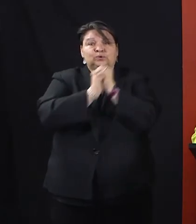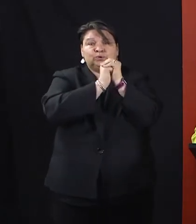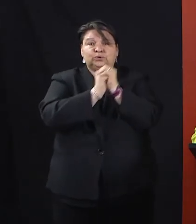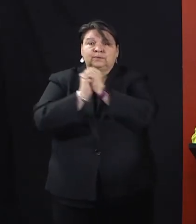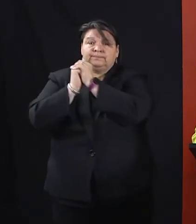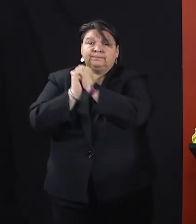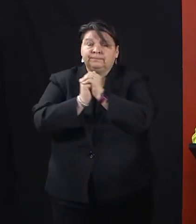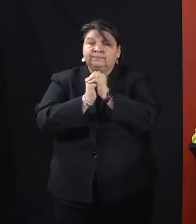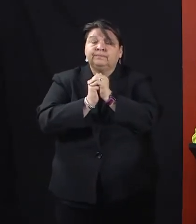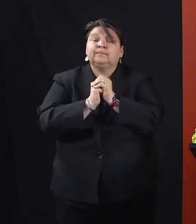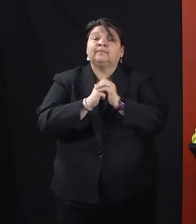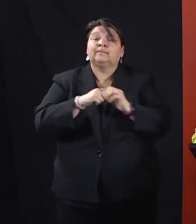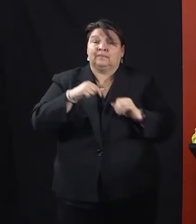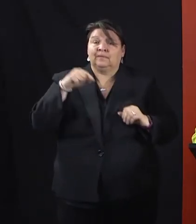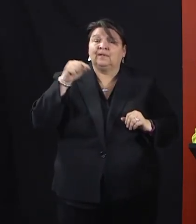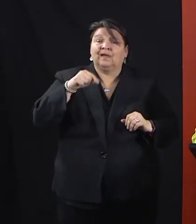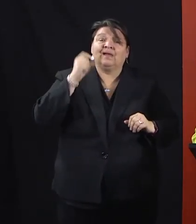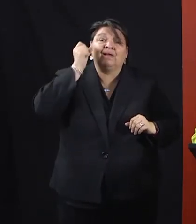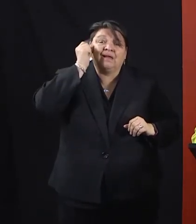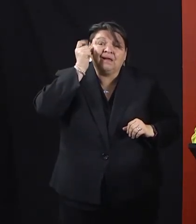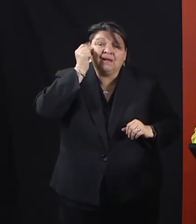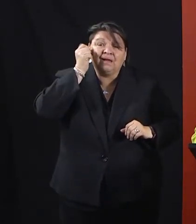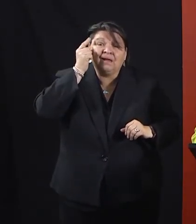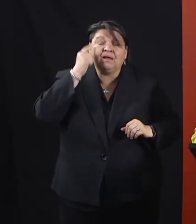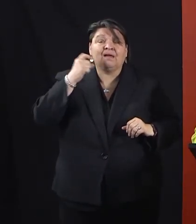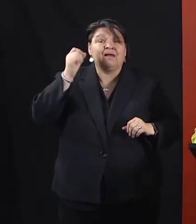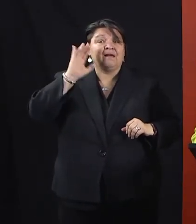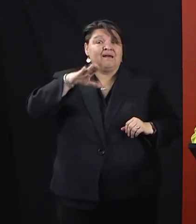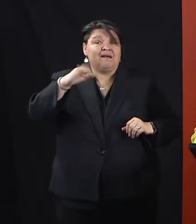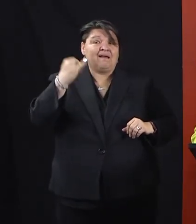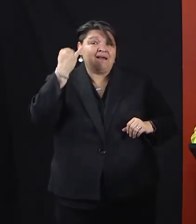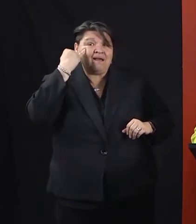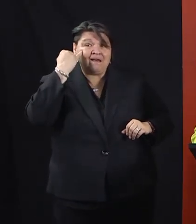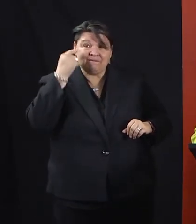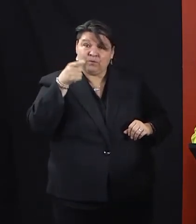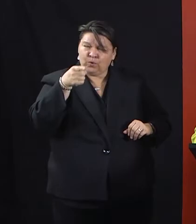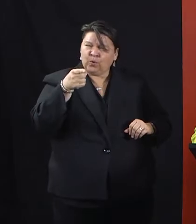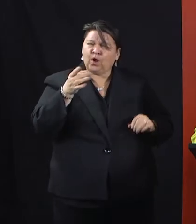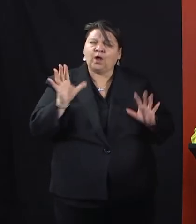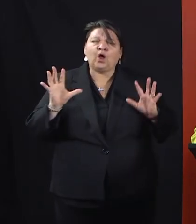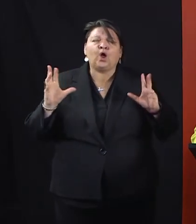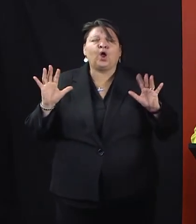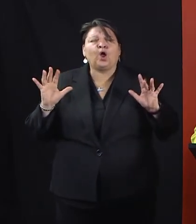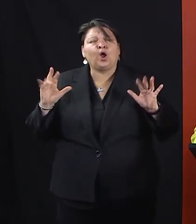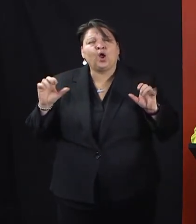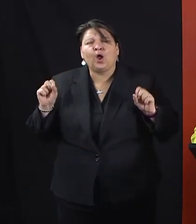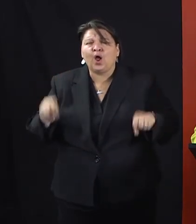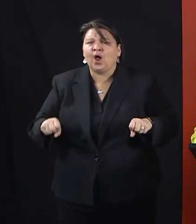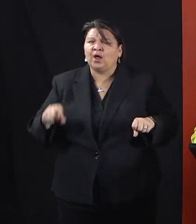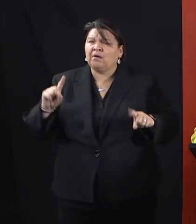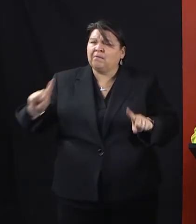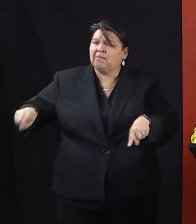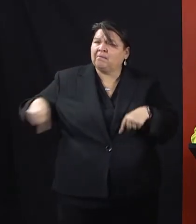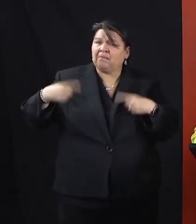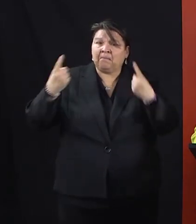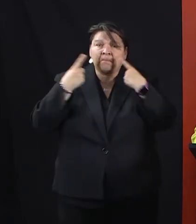that said, if you are already or can, you need to work remote, do telework